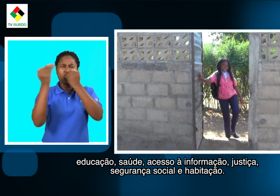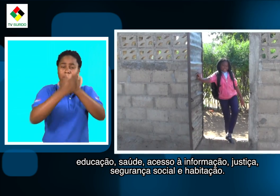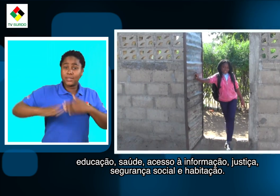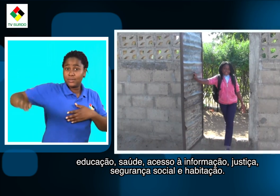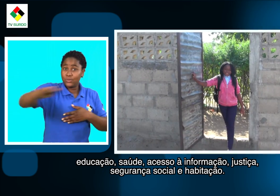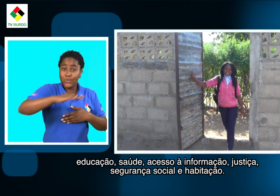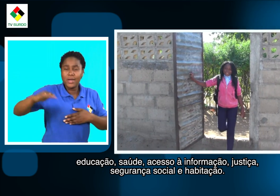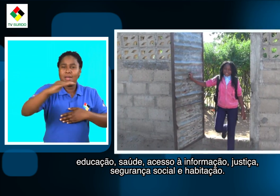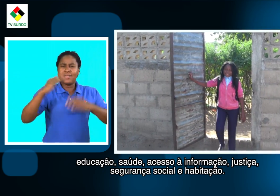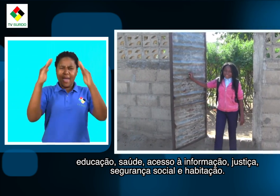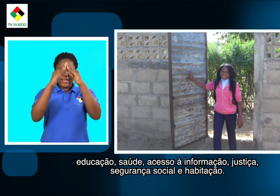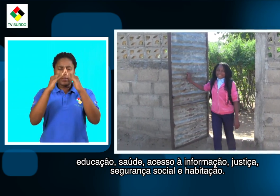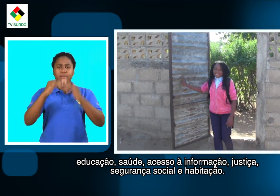Social e habitação